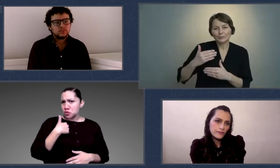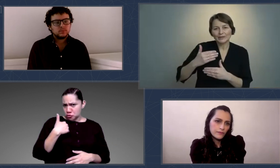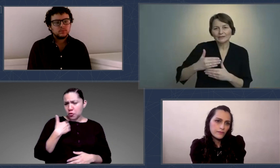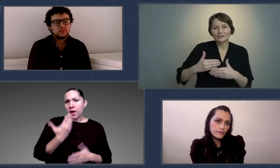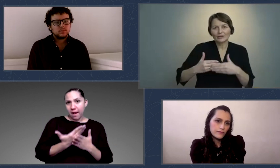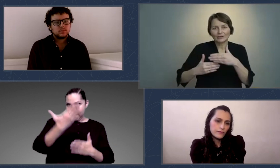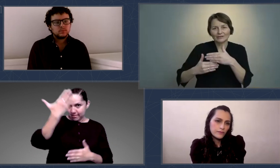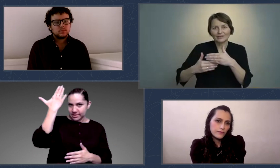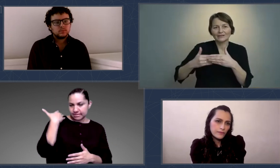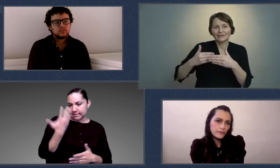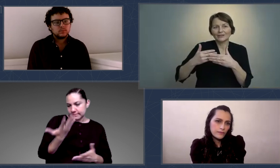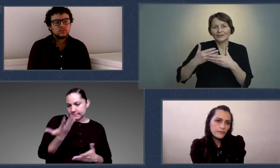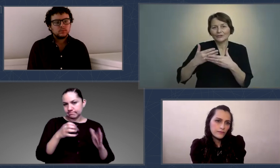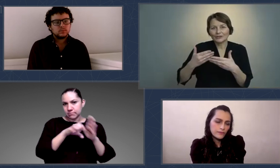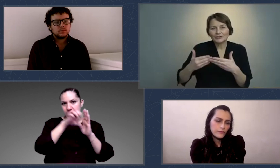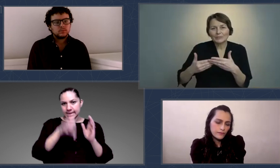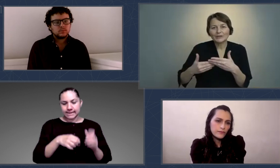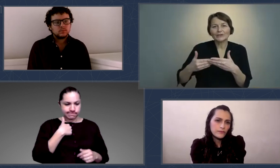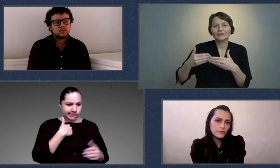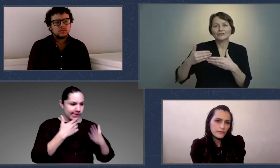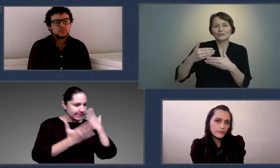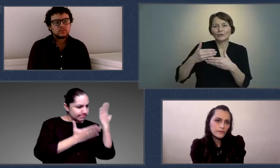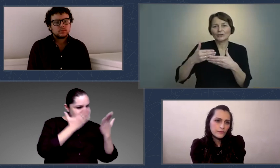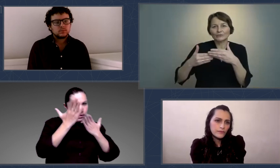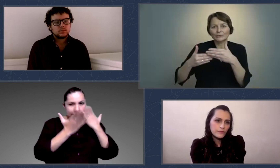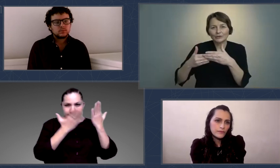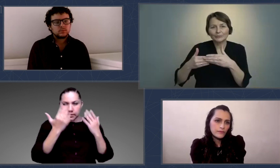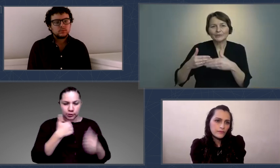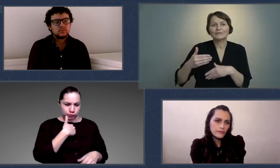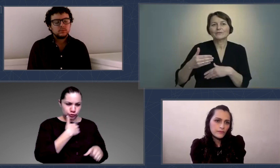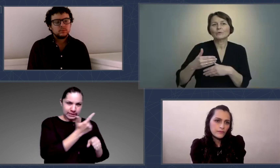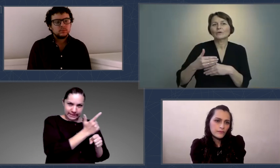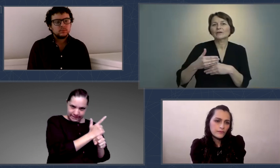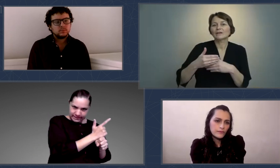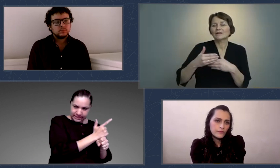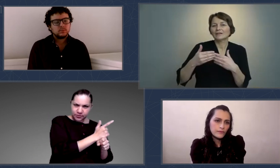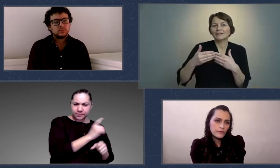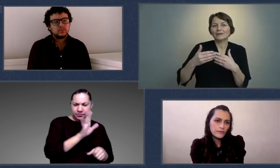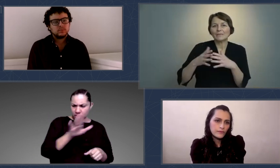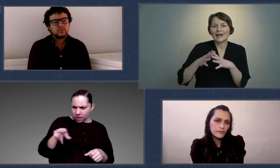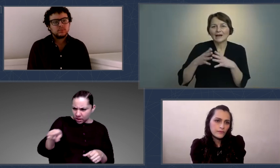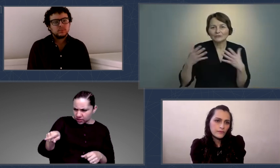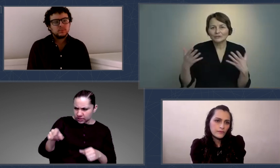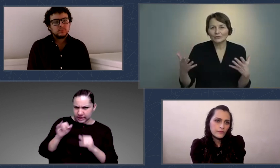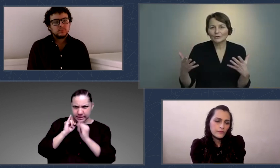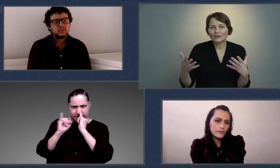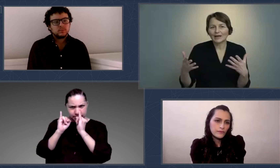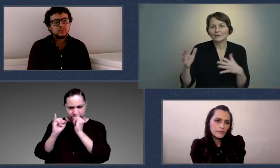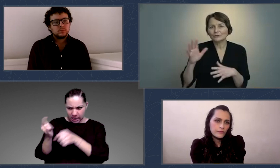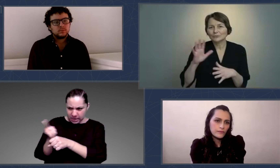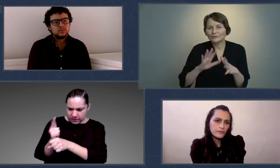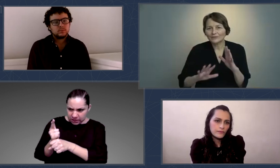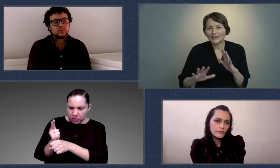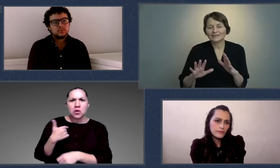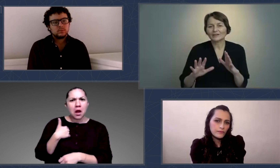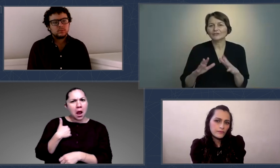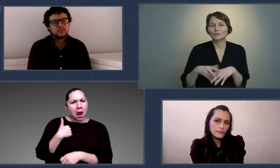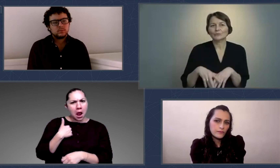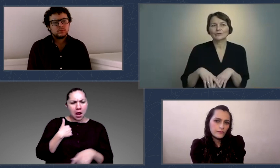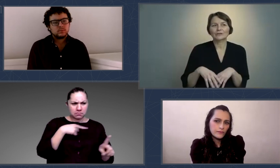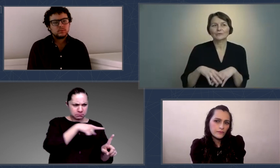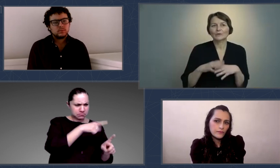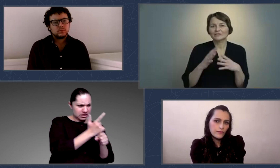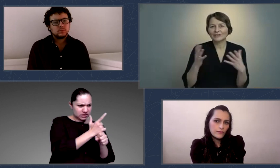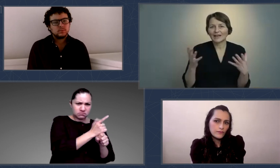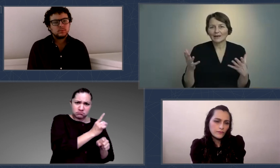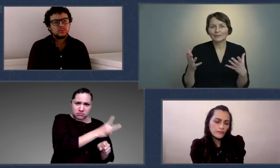la interpreting licenciatura en PhD, then interpretación, I'm undertaking an y interpreting luego hice una PhD. maestría y ahora And estoy so haciendo un your doctorado en both interpretación. Entonces, your